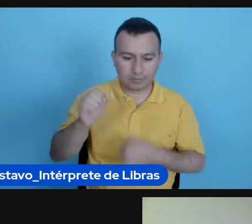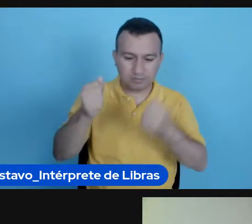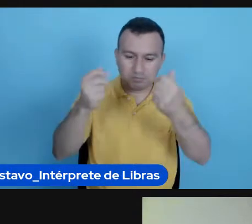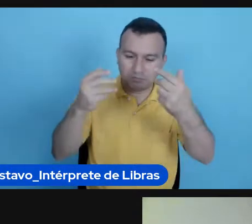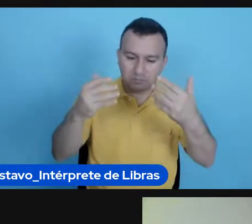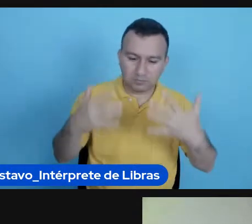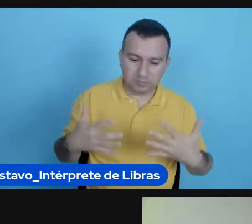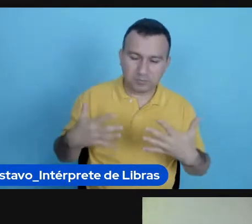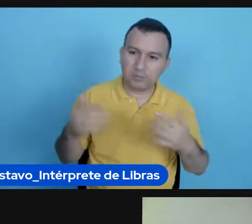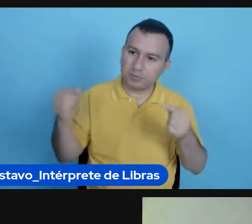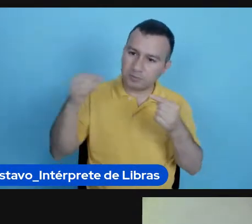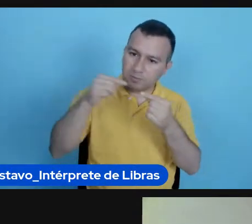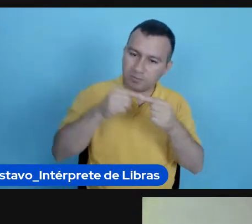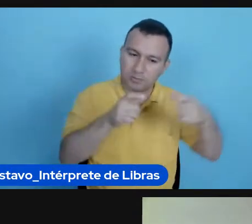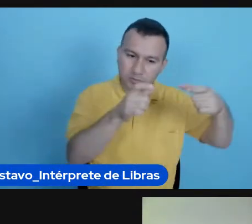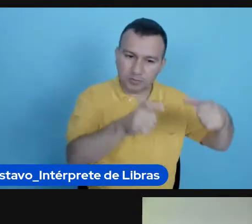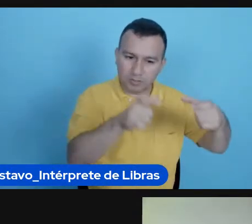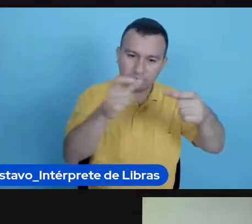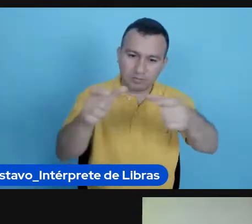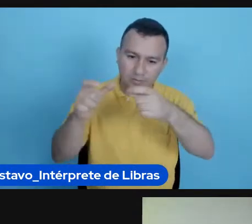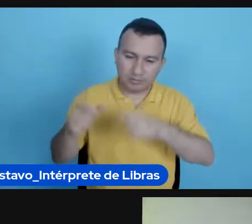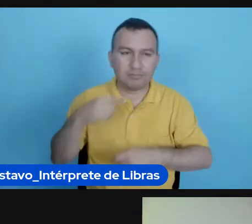nos espaços.